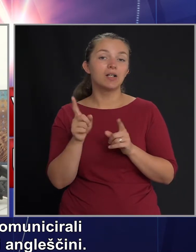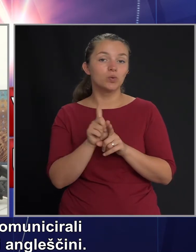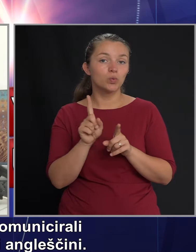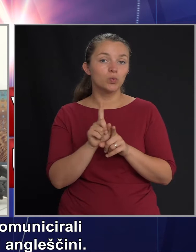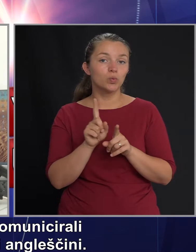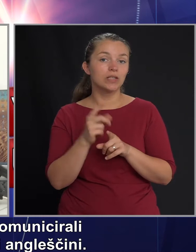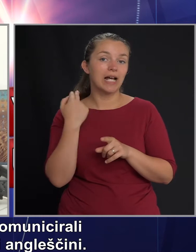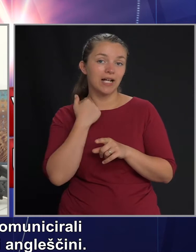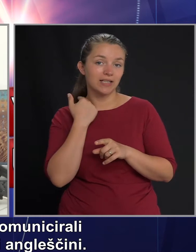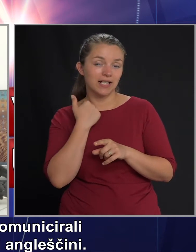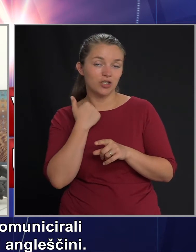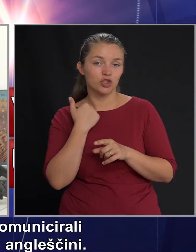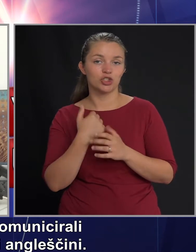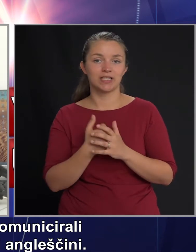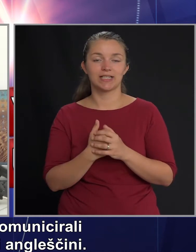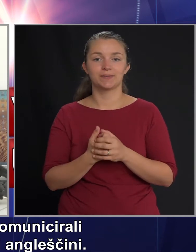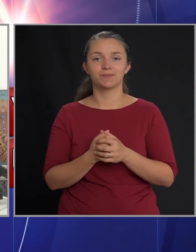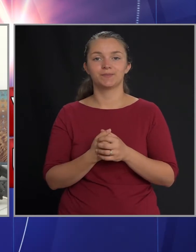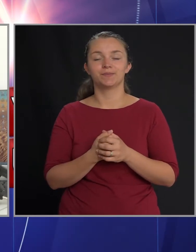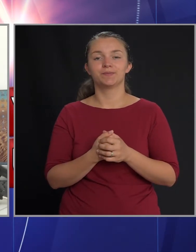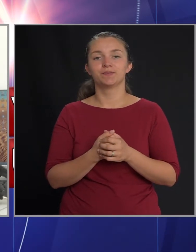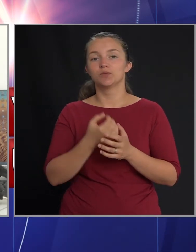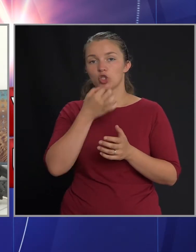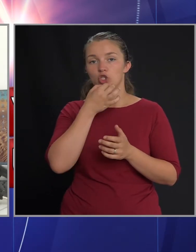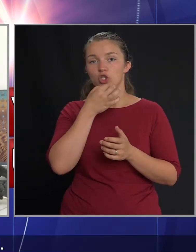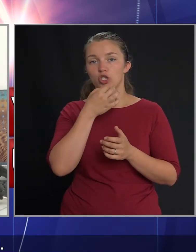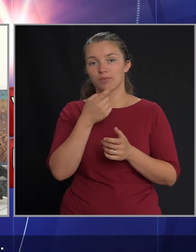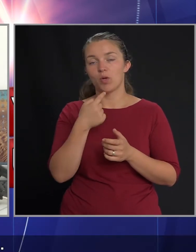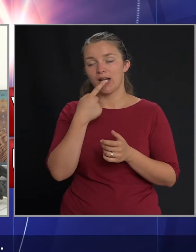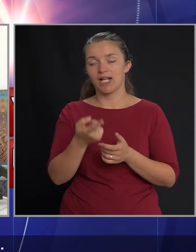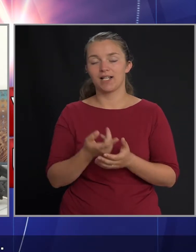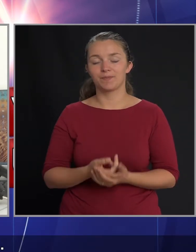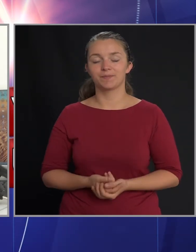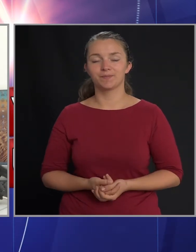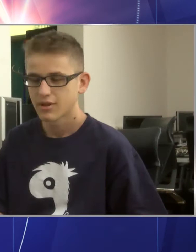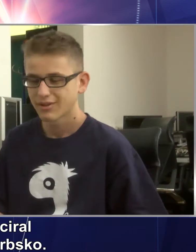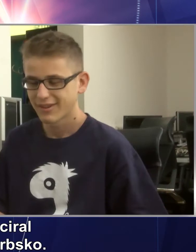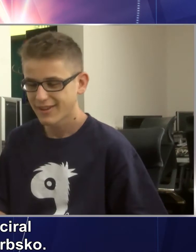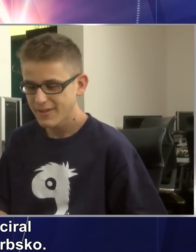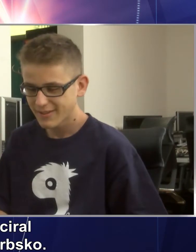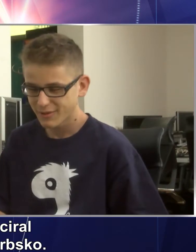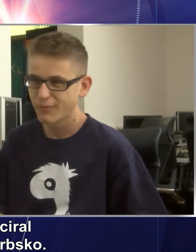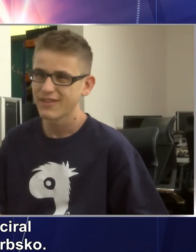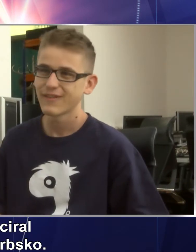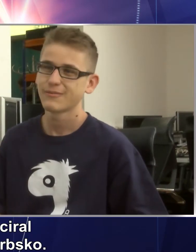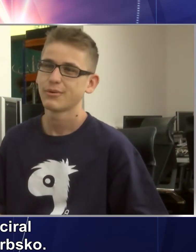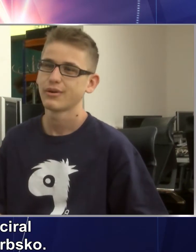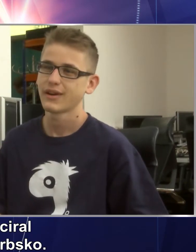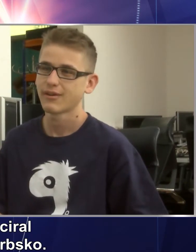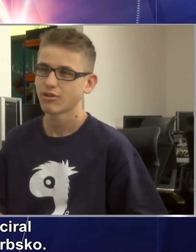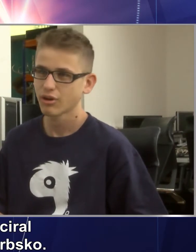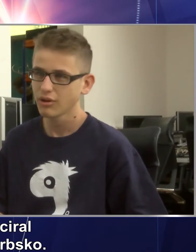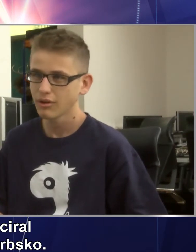Ali pa tudi angleščini, če smo jim rekli. Z njimi sem komuniciral